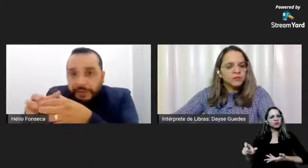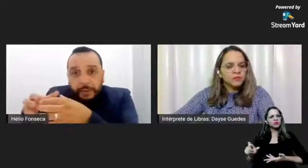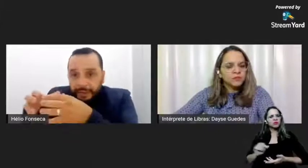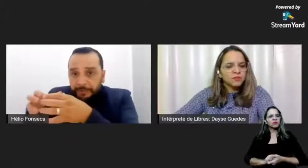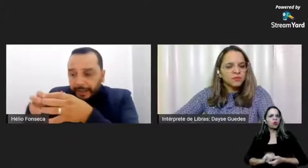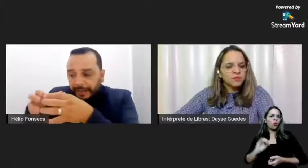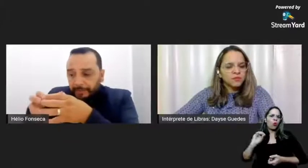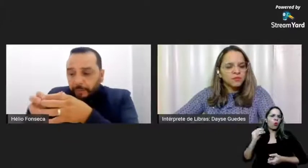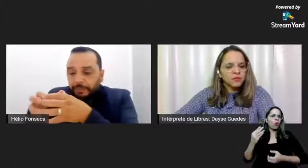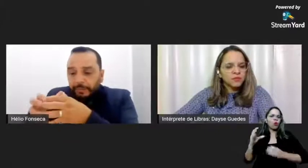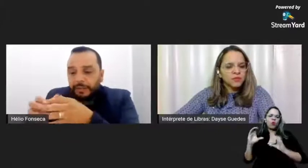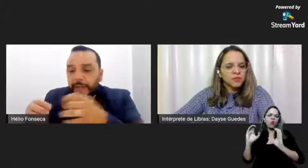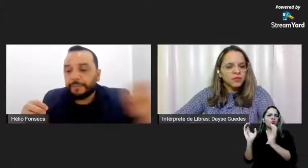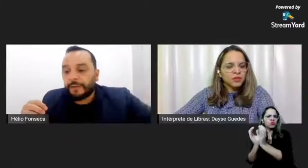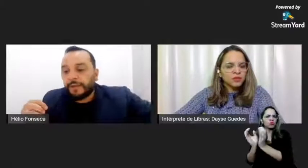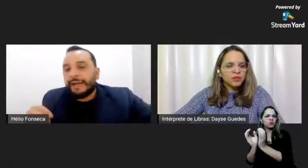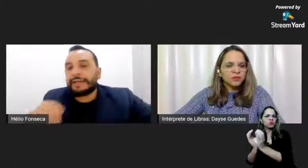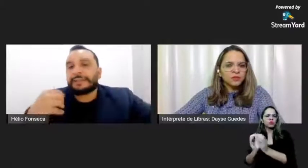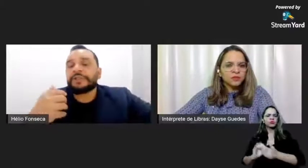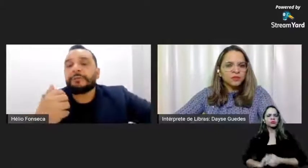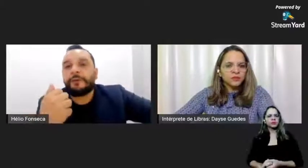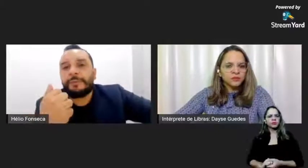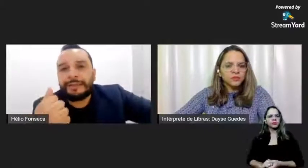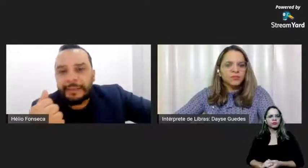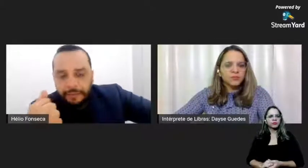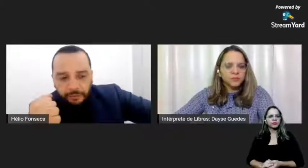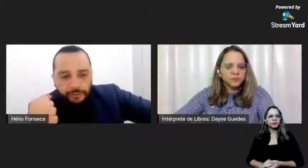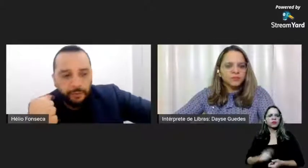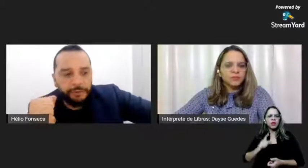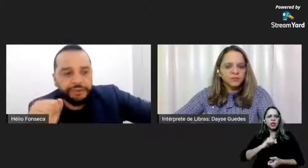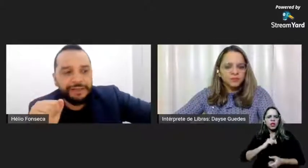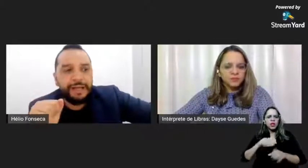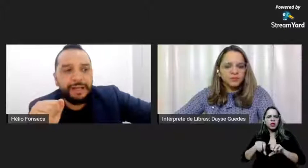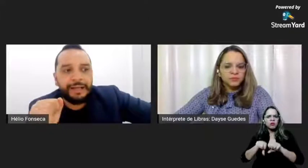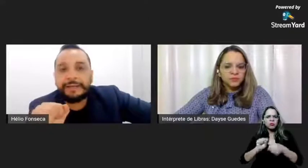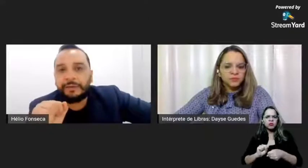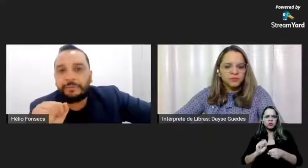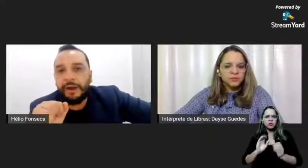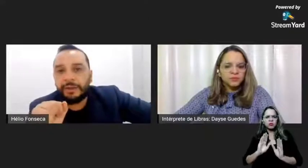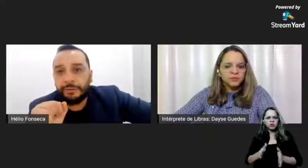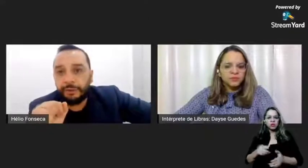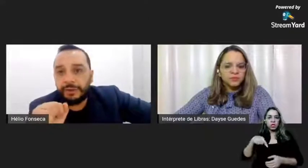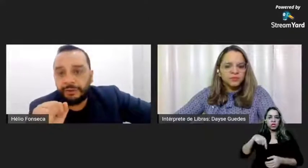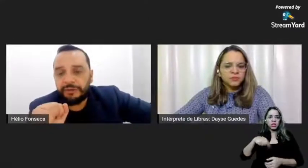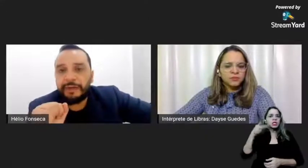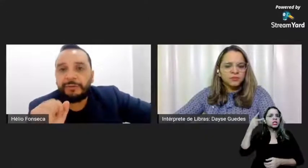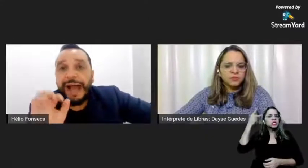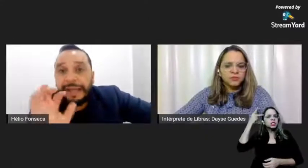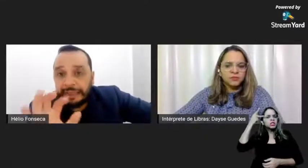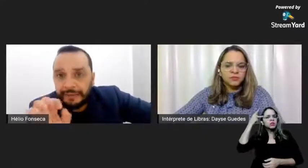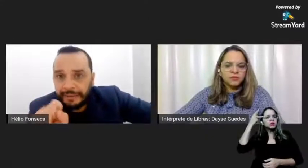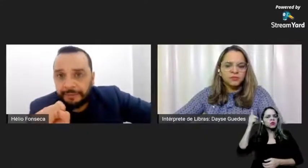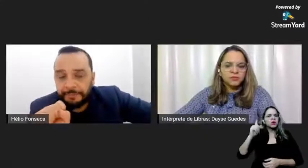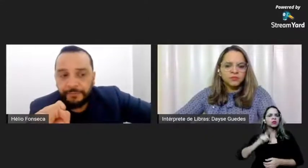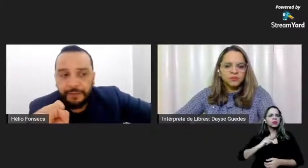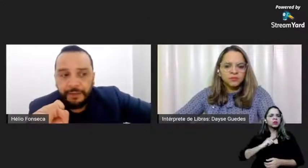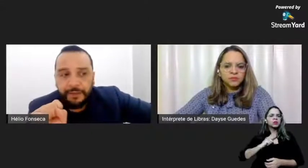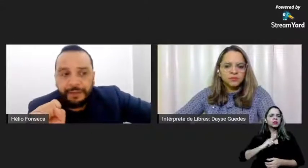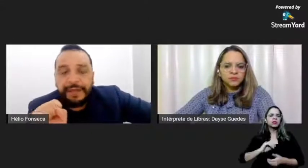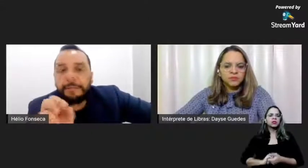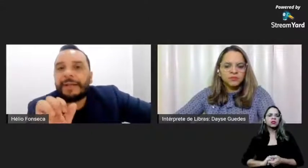aqueles indivíduos, aquele público, né? Existe formação hoje aqui em São Paulo, tem uma instituição chamada